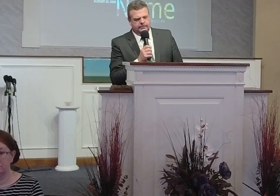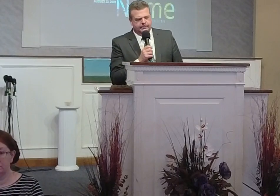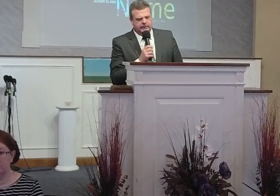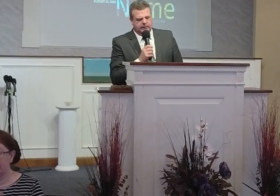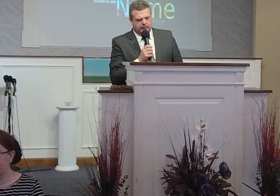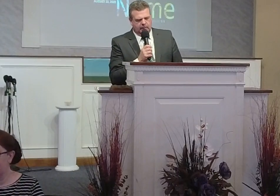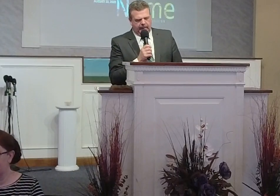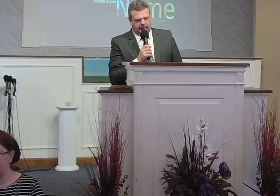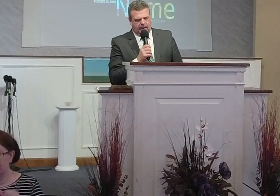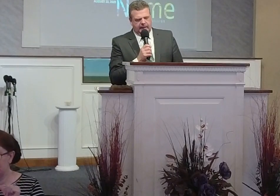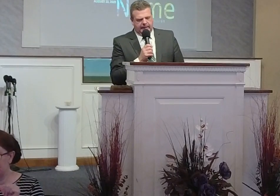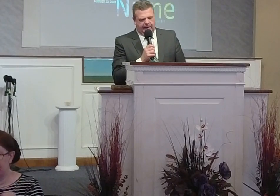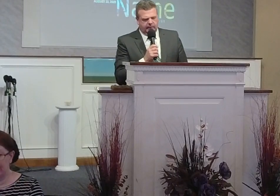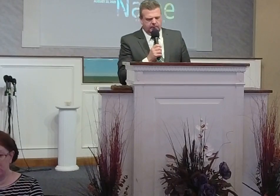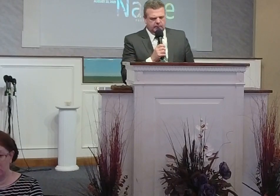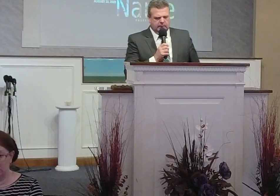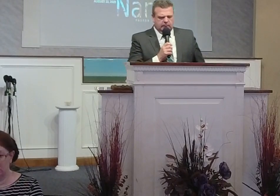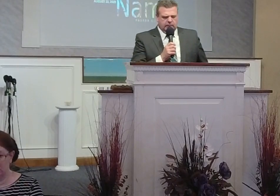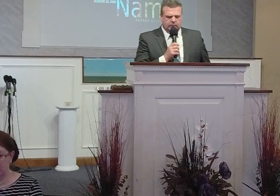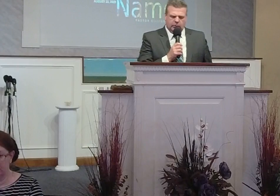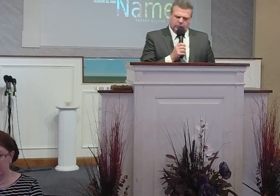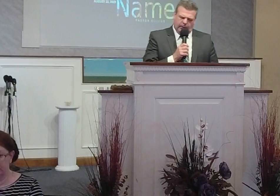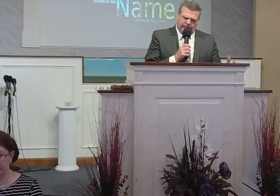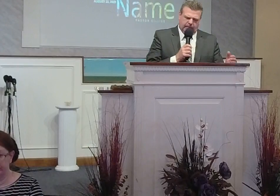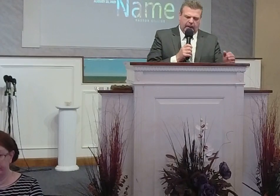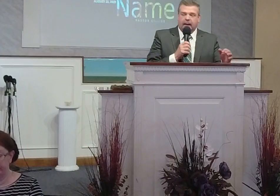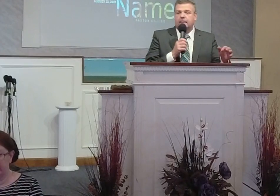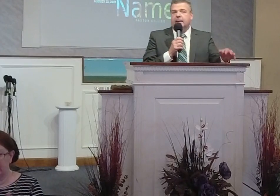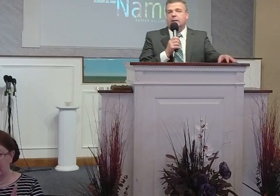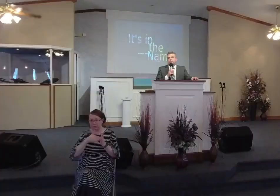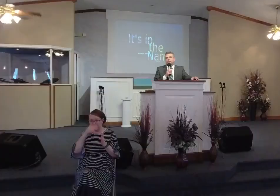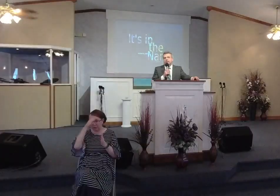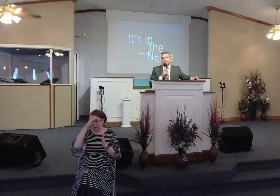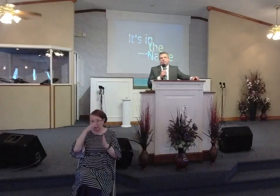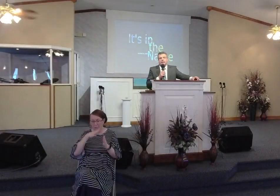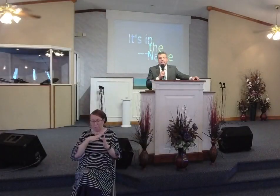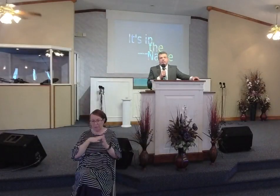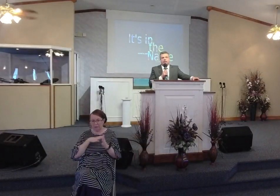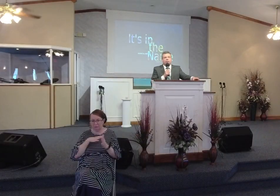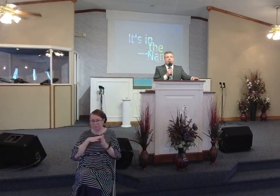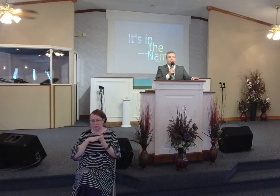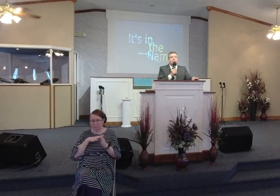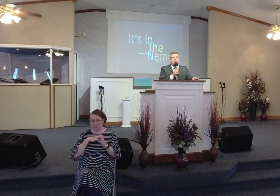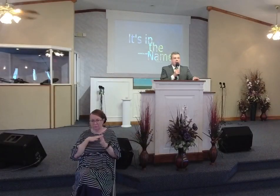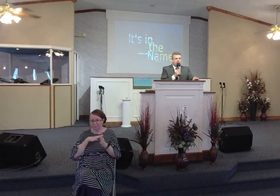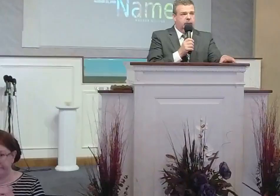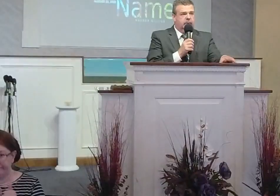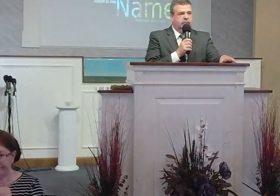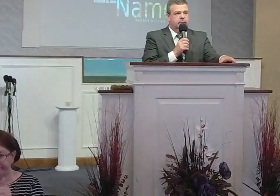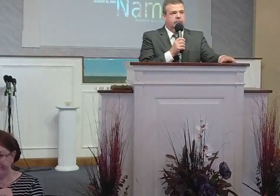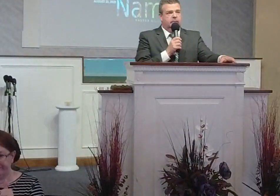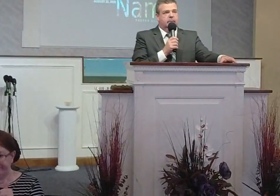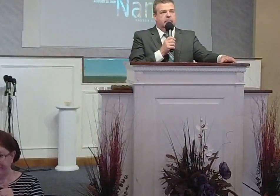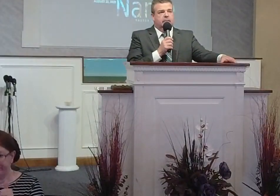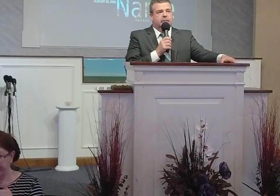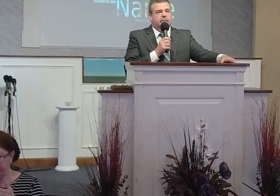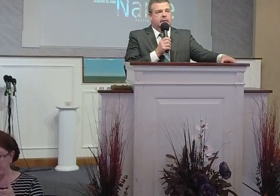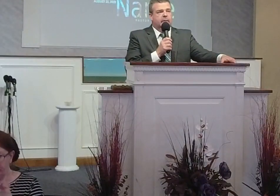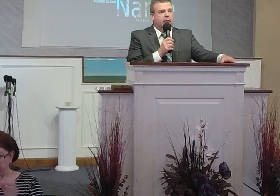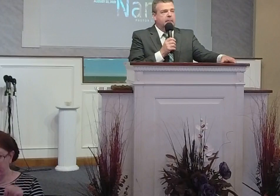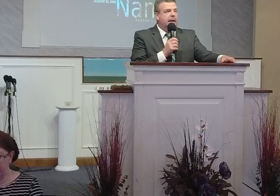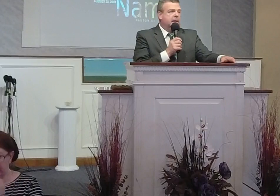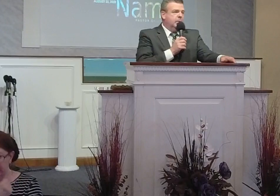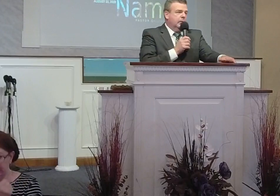Desafortunadamente no duró mucho. Y la humanidad una vez más se alejó de Dios y empezaron a creer que vivirían como querían y